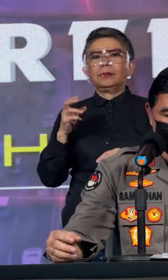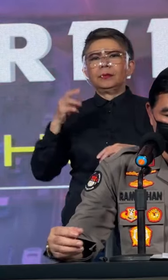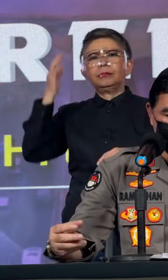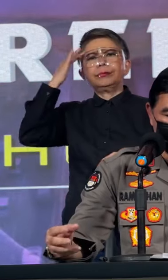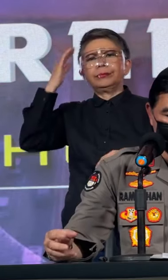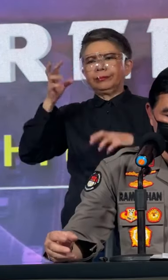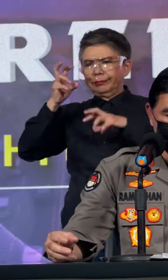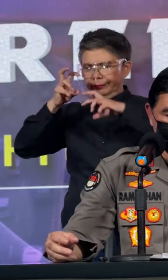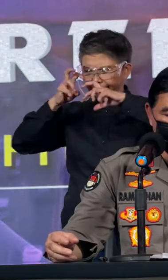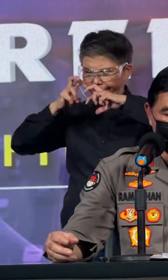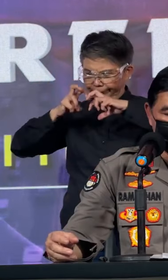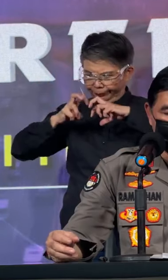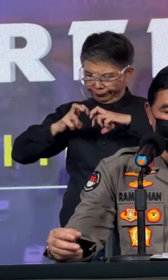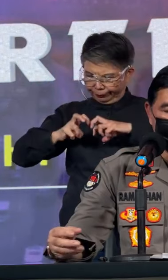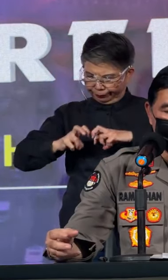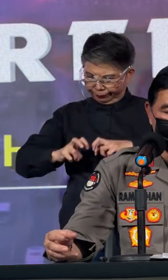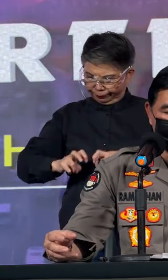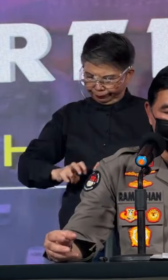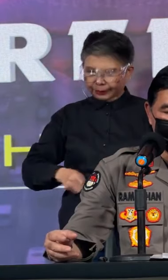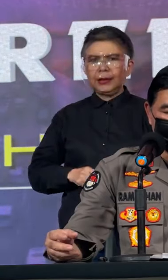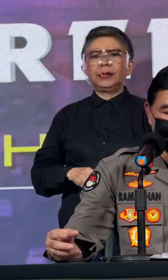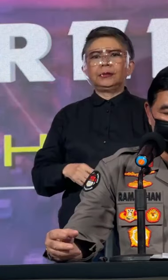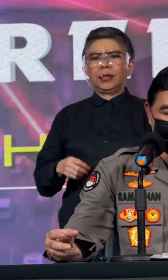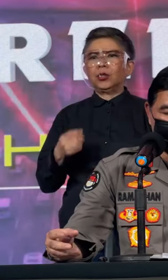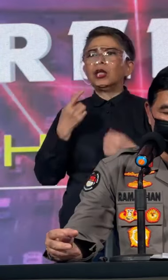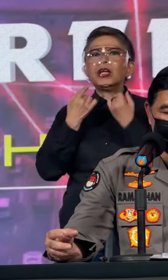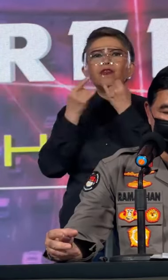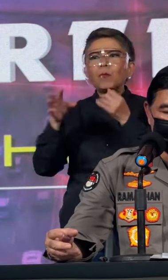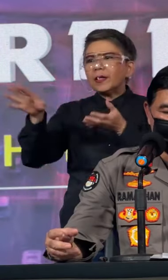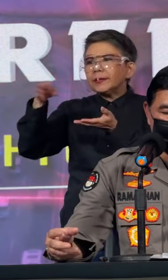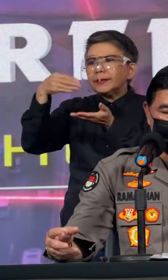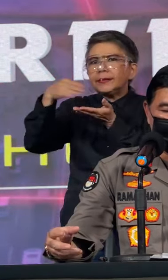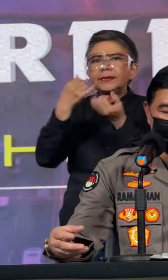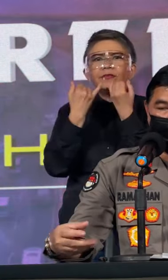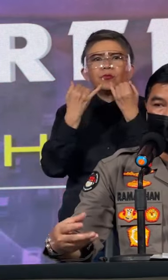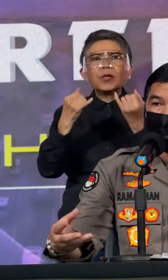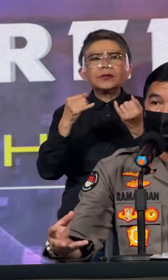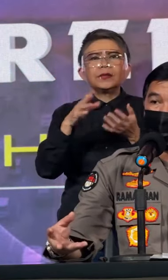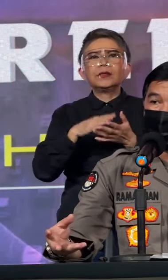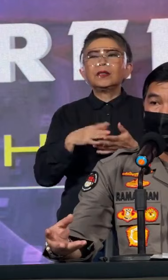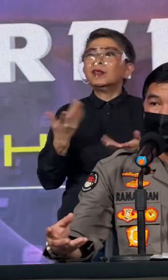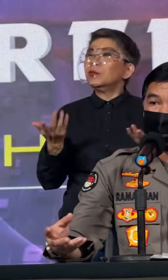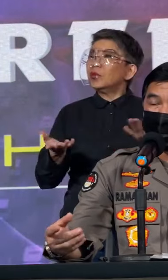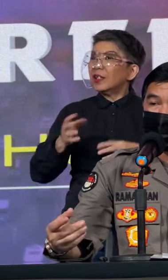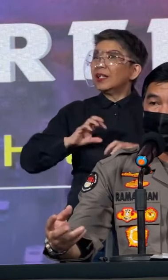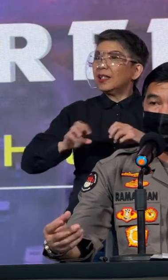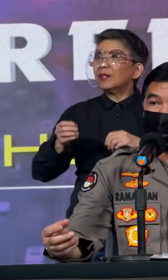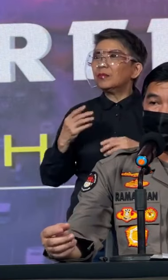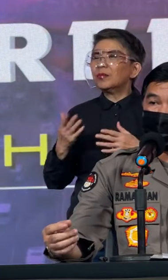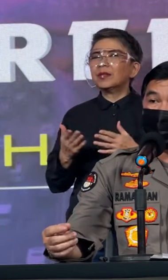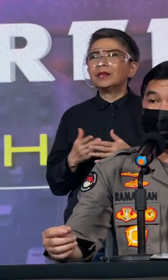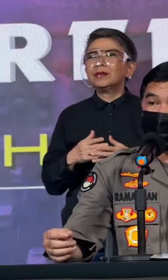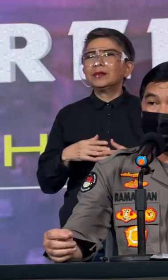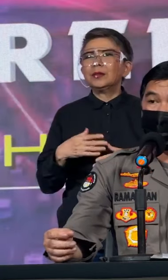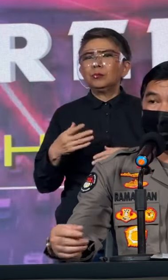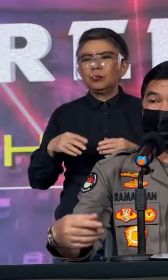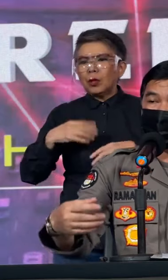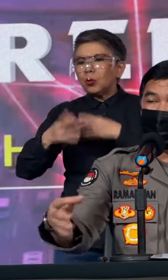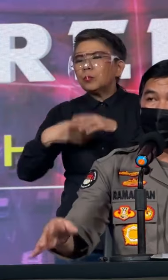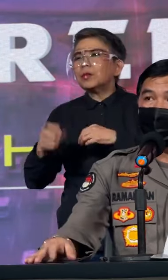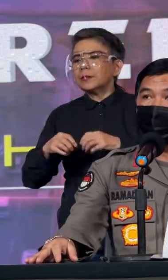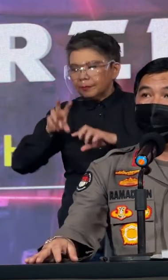mendalami ya, kemudian menggali informasi ya, mungkin melakukan pemeriksaan tapi bukan pro